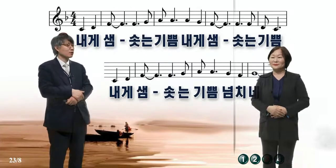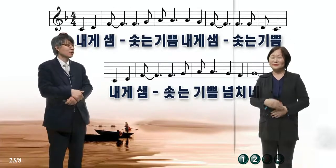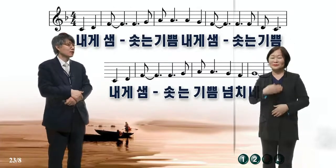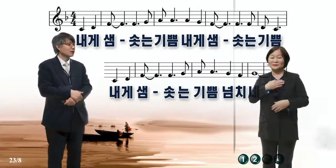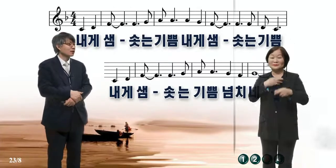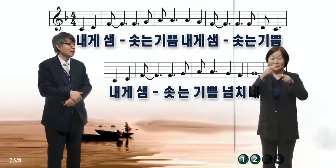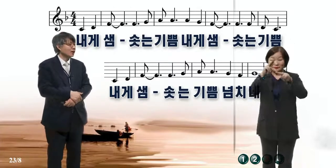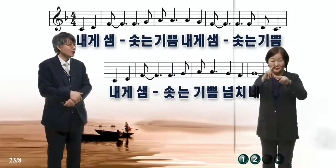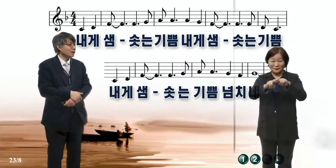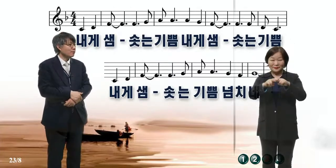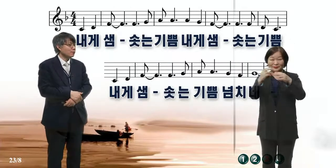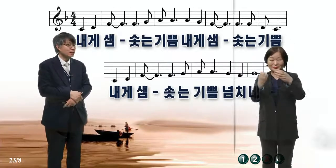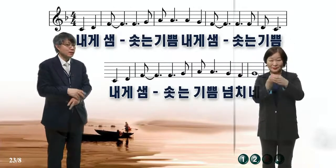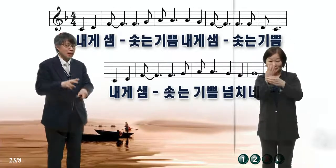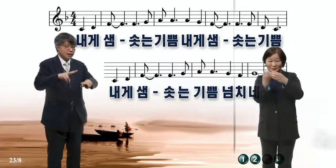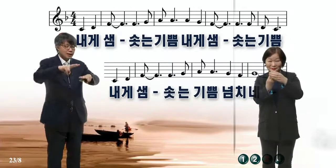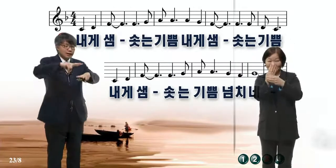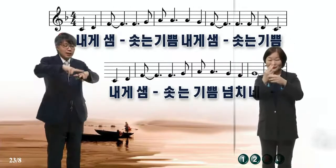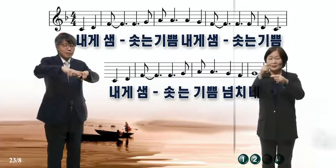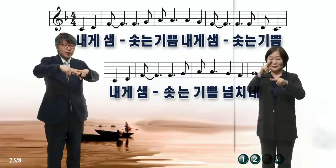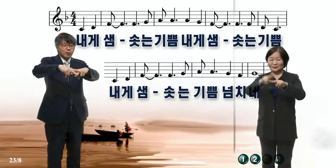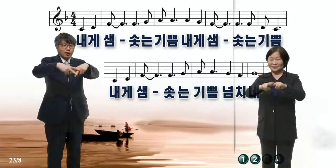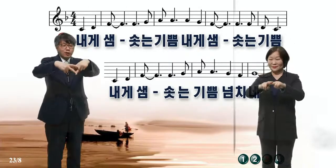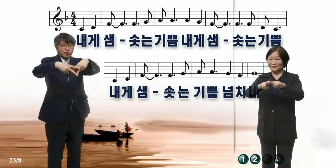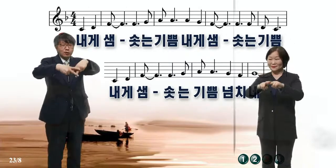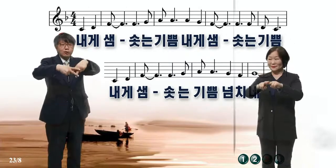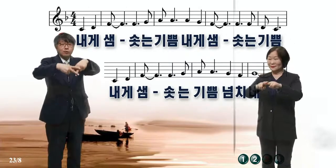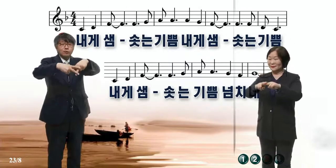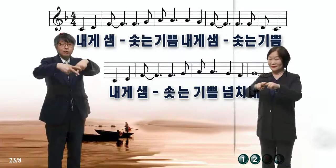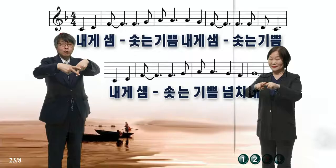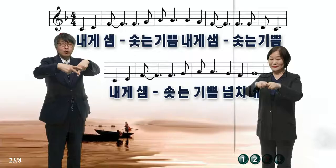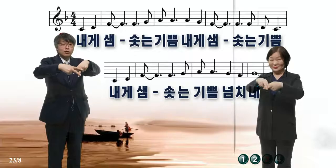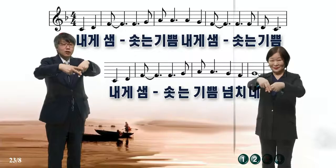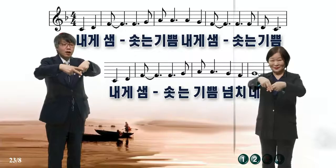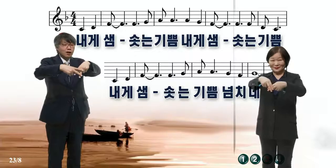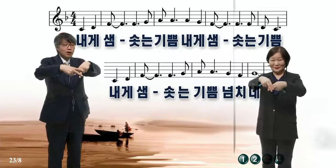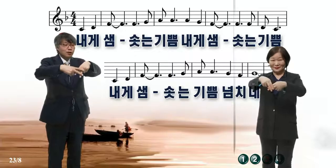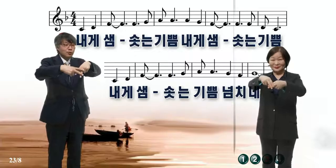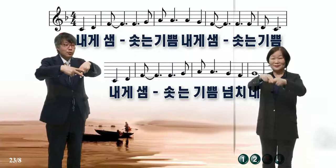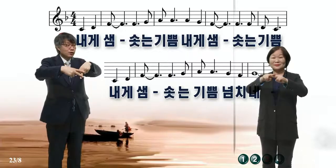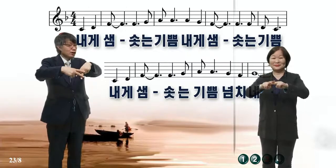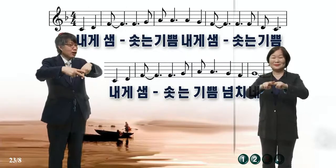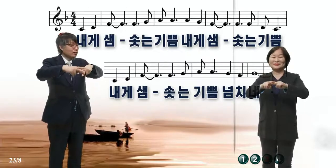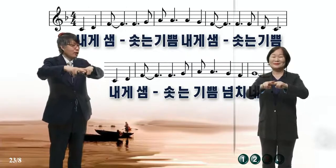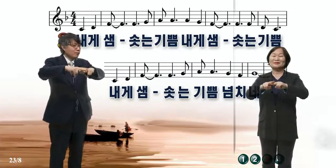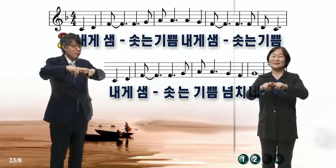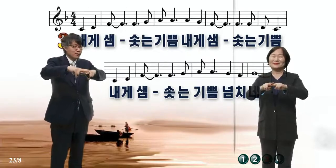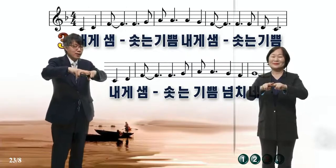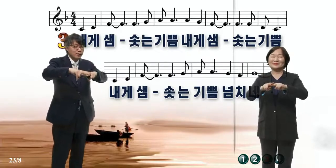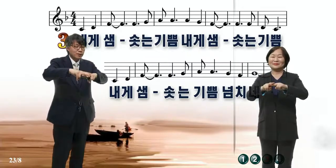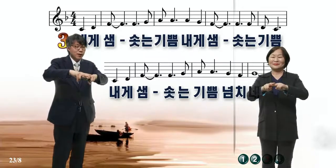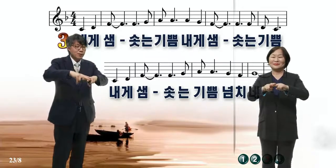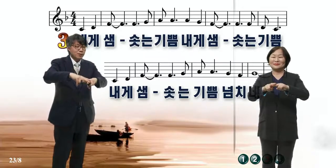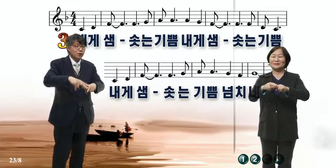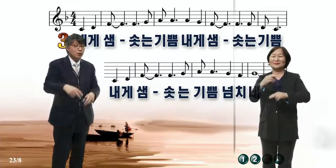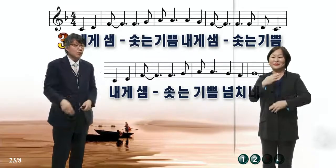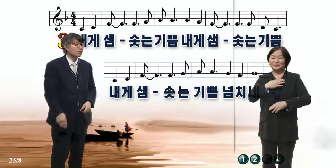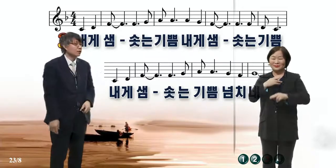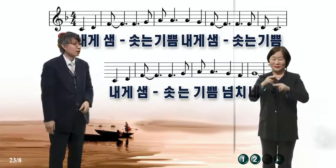솟는. 내게 샘. 자, 샘 이거 뭘까요? 우물정자. 샘. 솟다는 어떻게